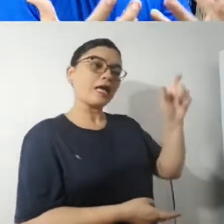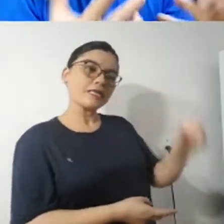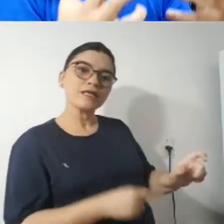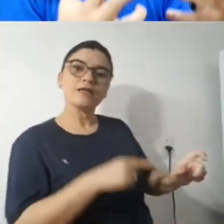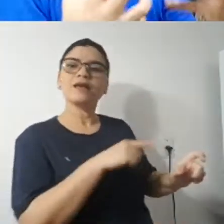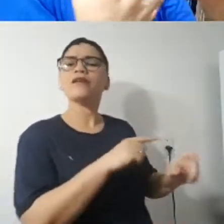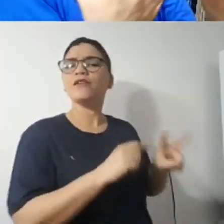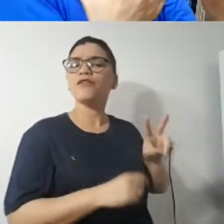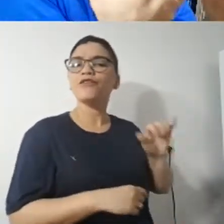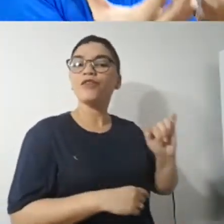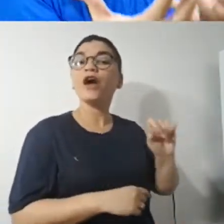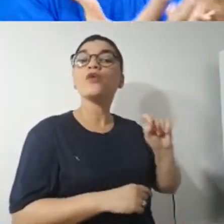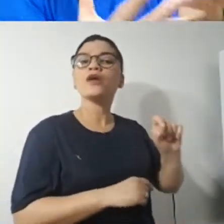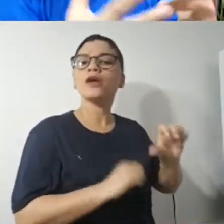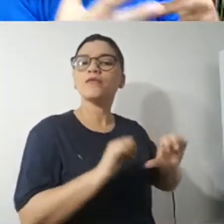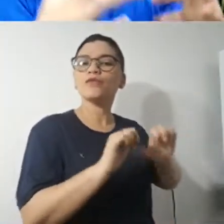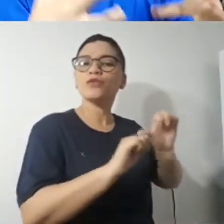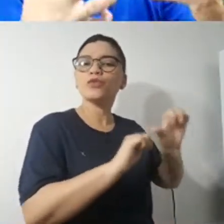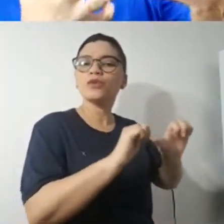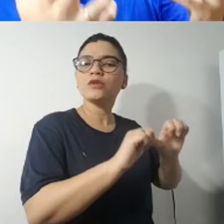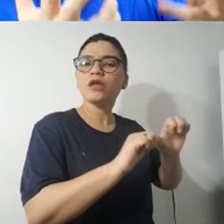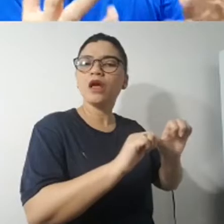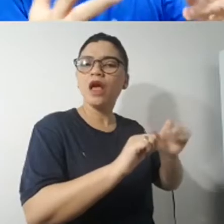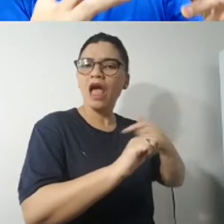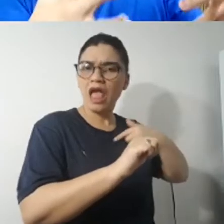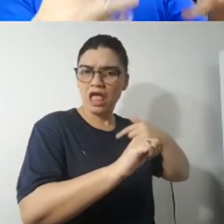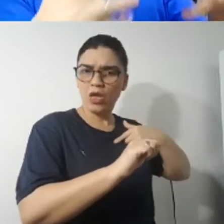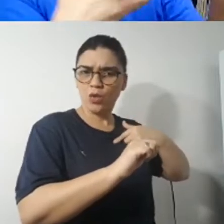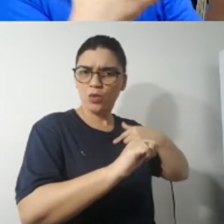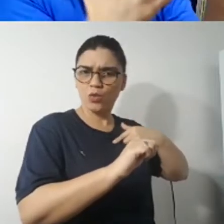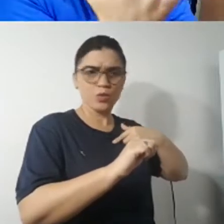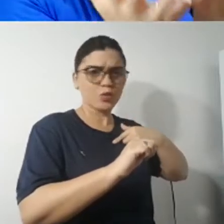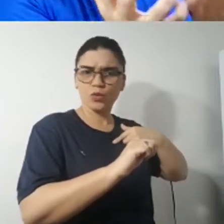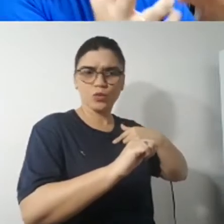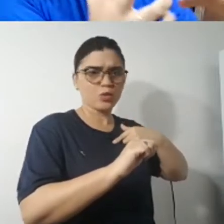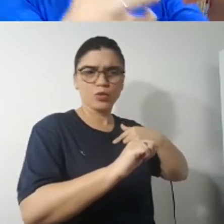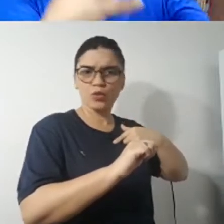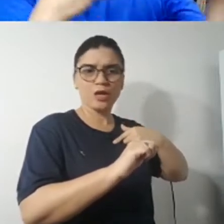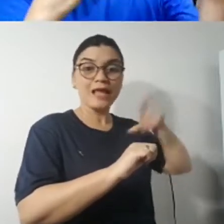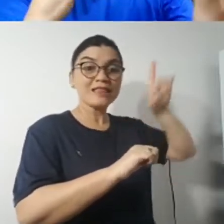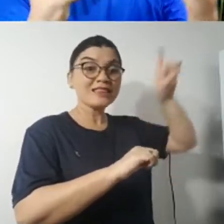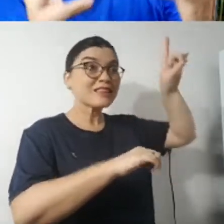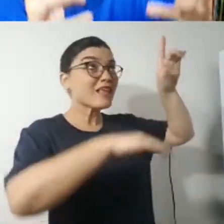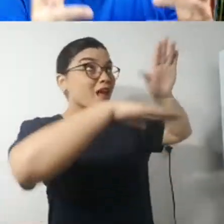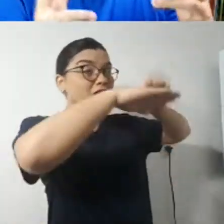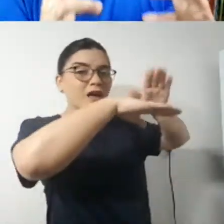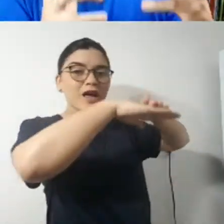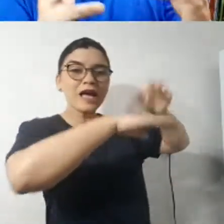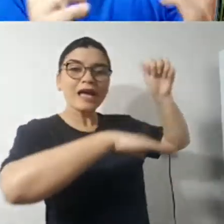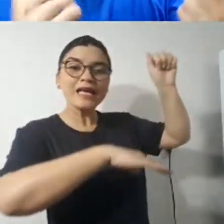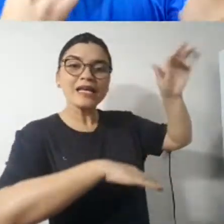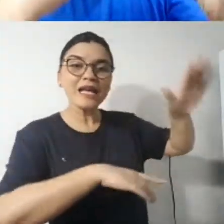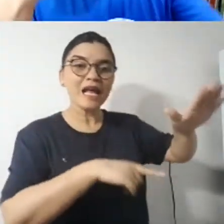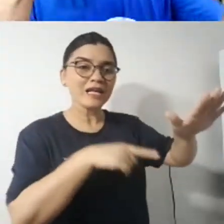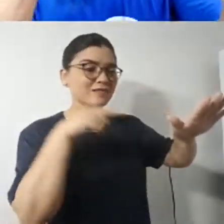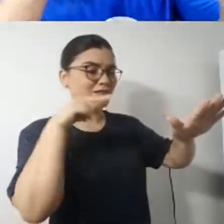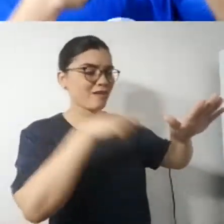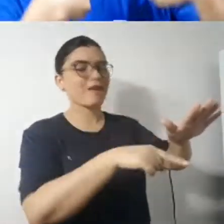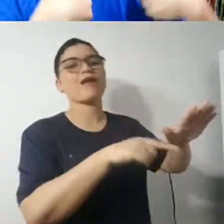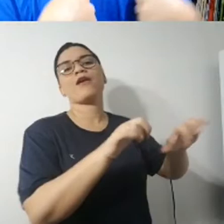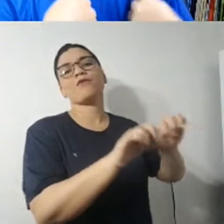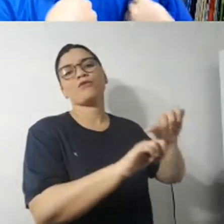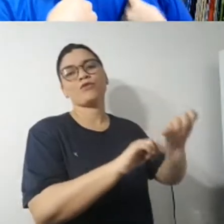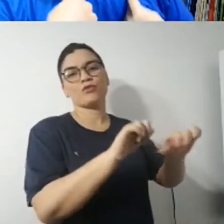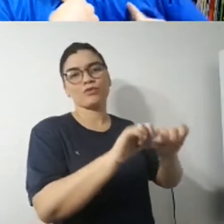pela graça de Deus, para ir se conformando à imagem de Cristo, assim como eu